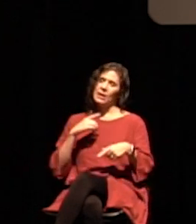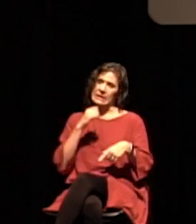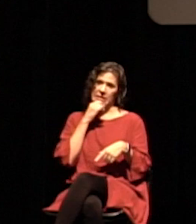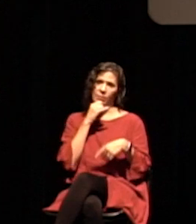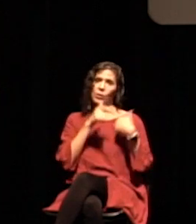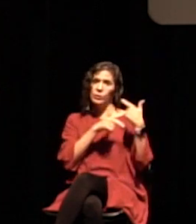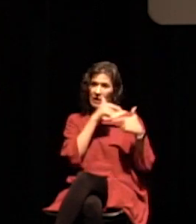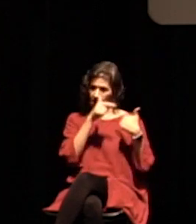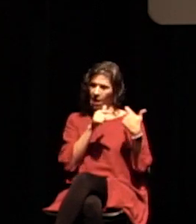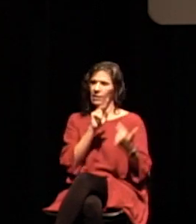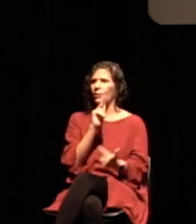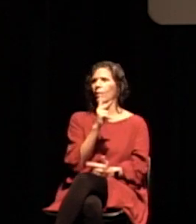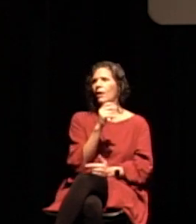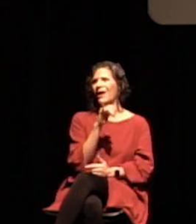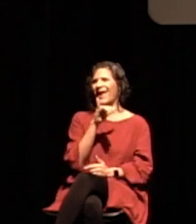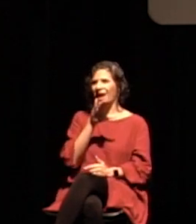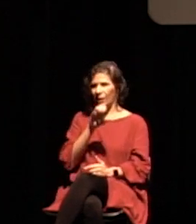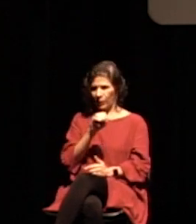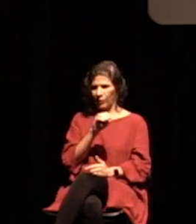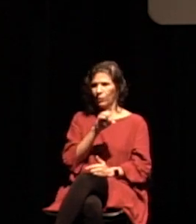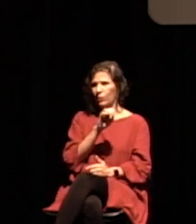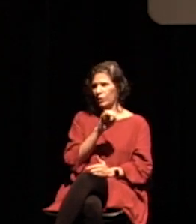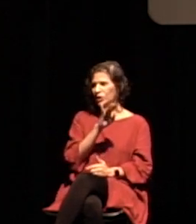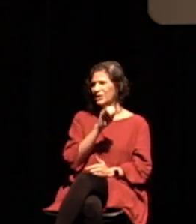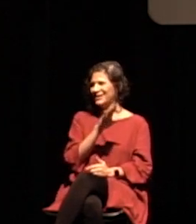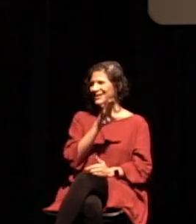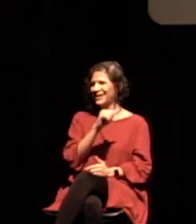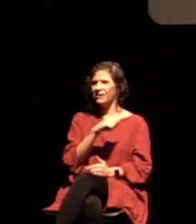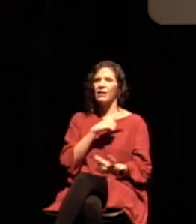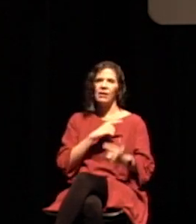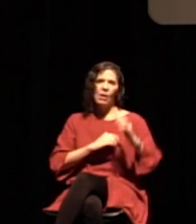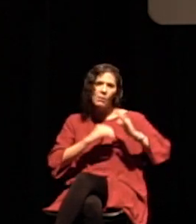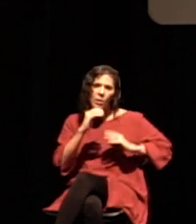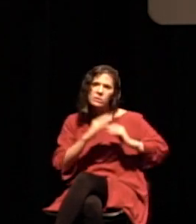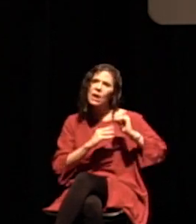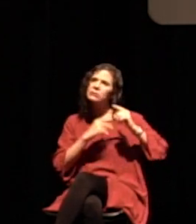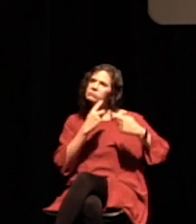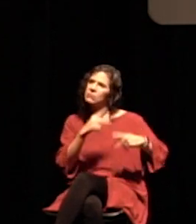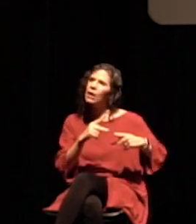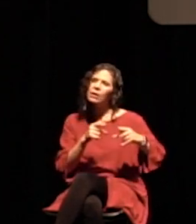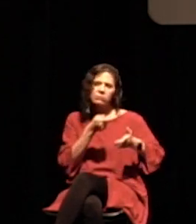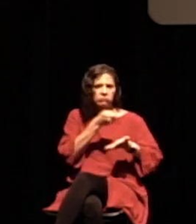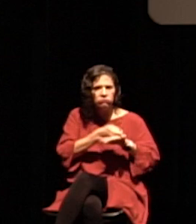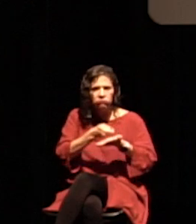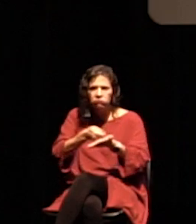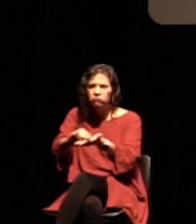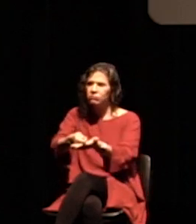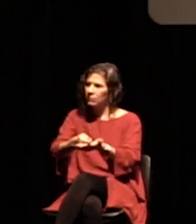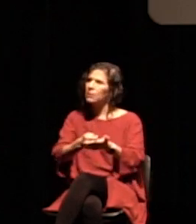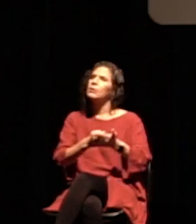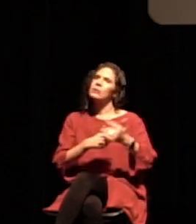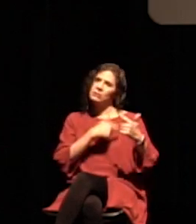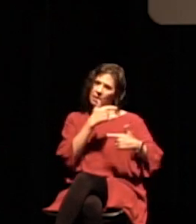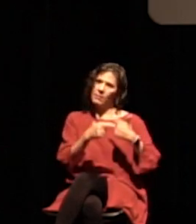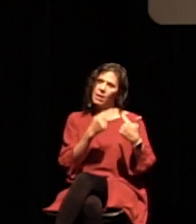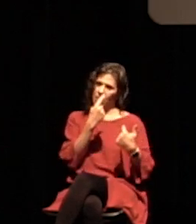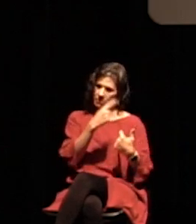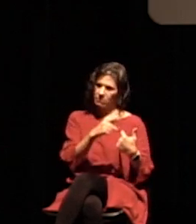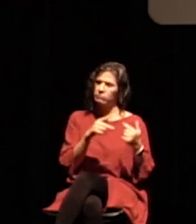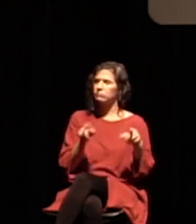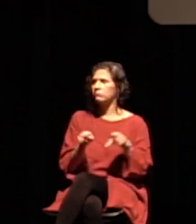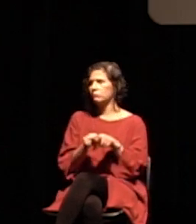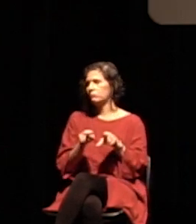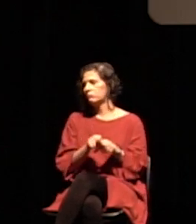rigor construtivo extraordinário, porque o processo, a operação do trabalho, o trabalho é a operação do trabalho, e